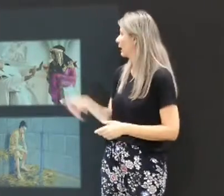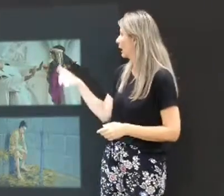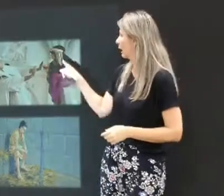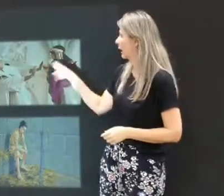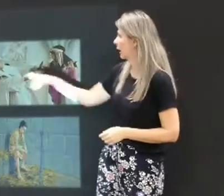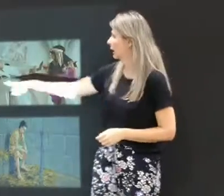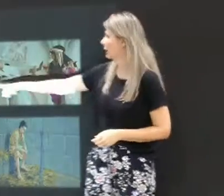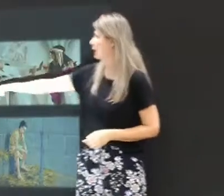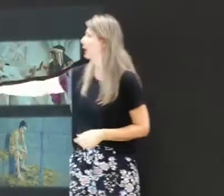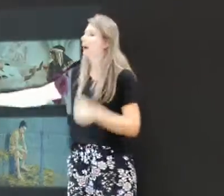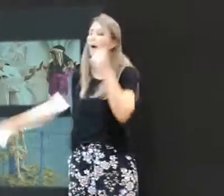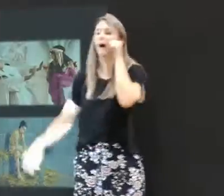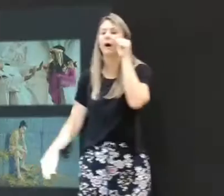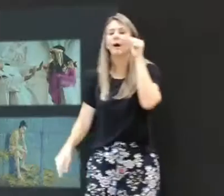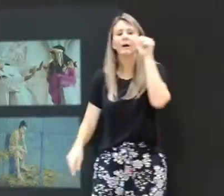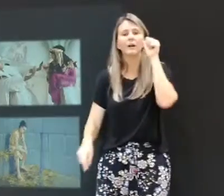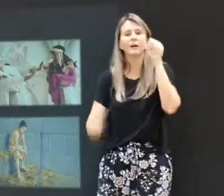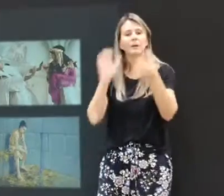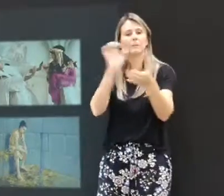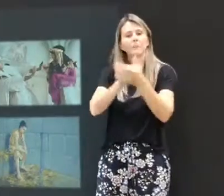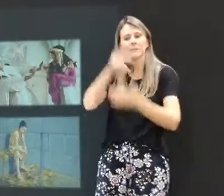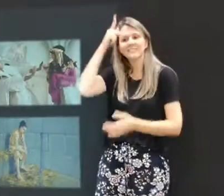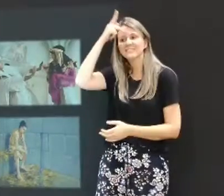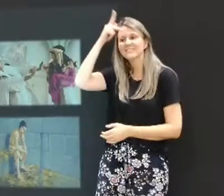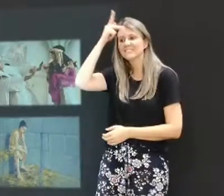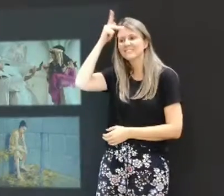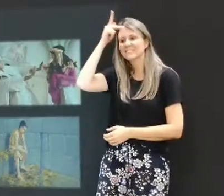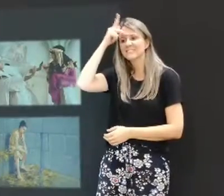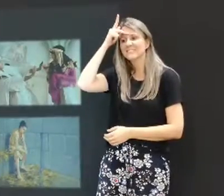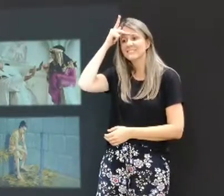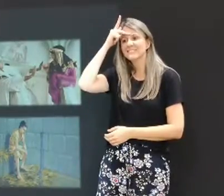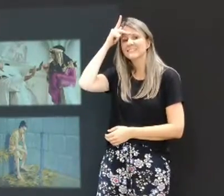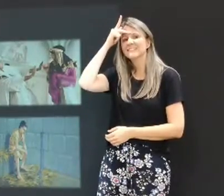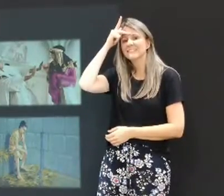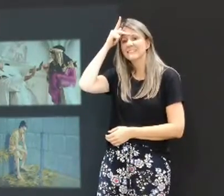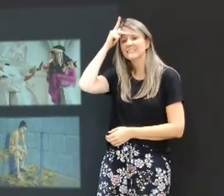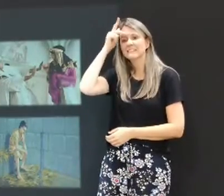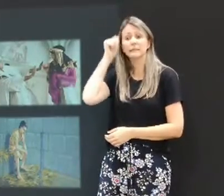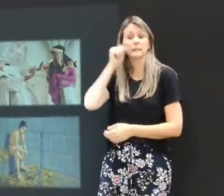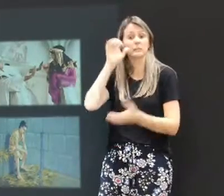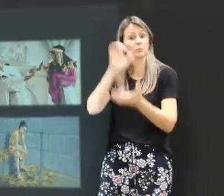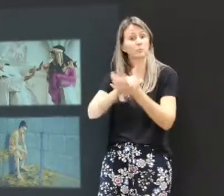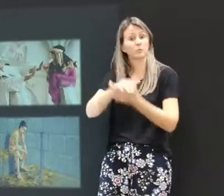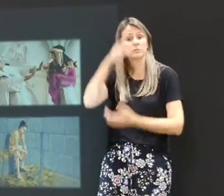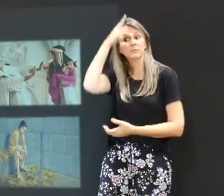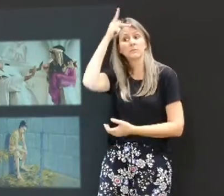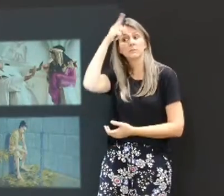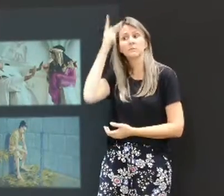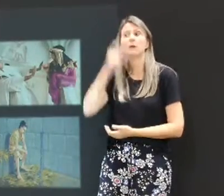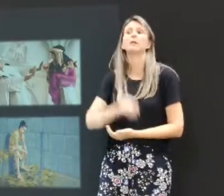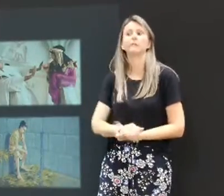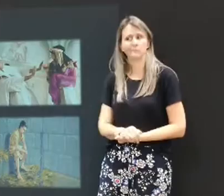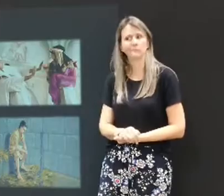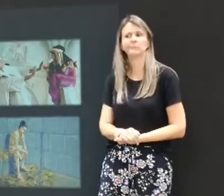Ele ficou lá servindo a Potifar. Mas está vendo a esposa do Potifar? Era essa esposa do